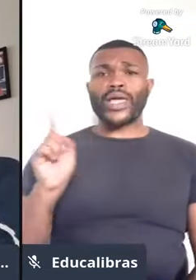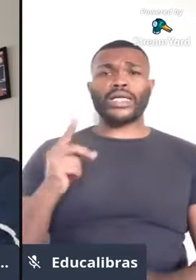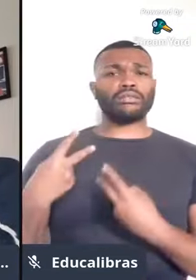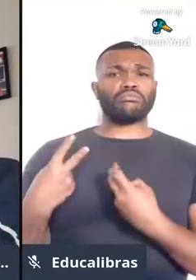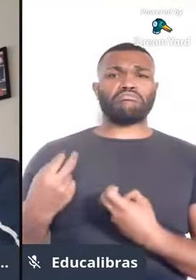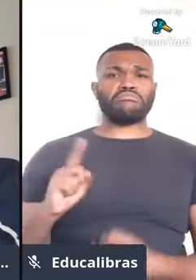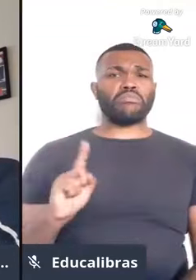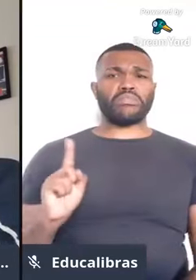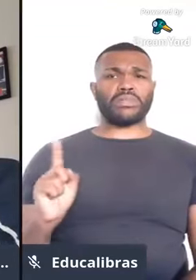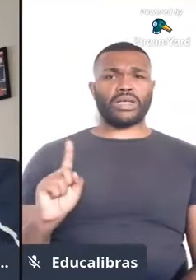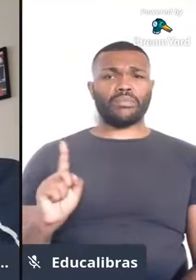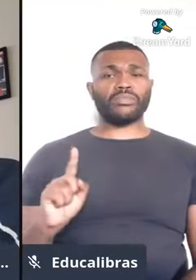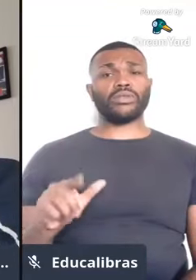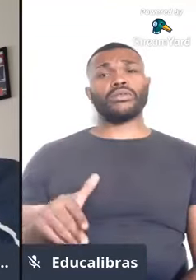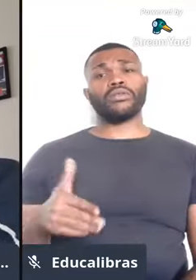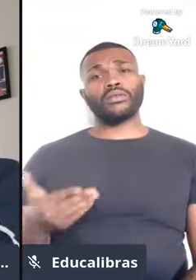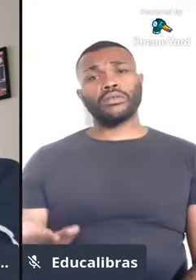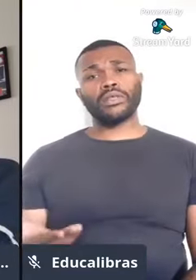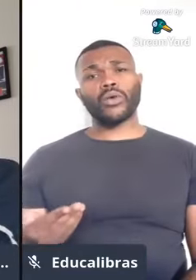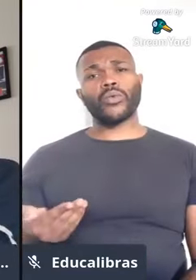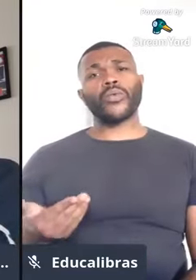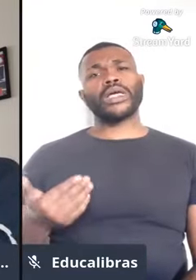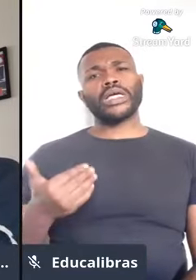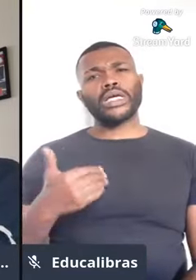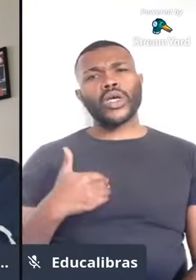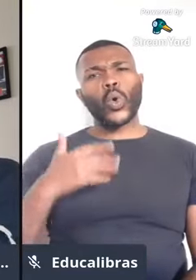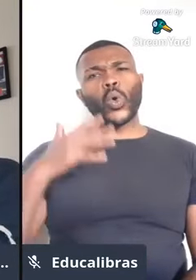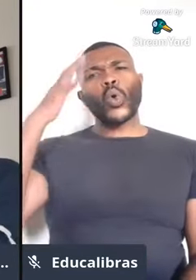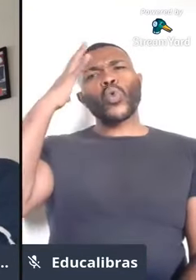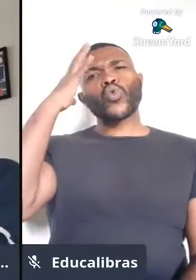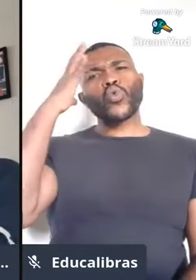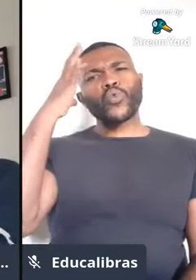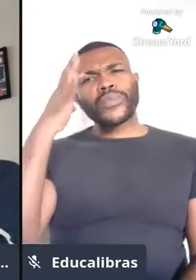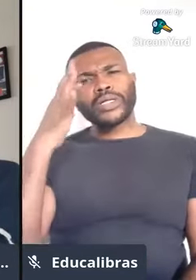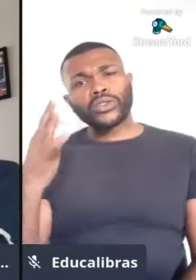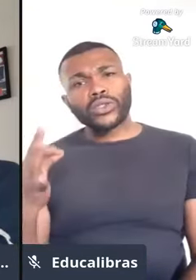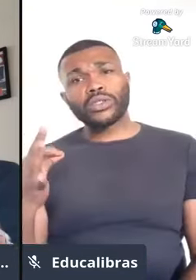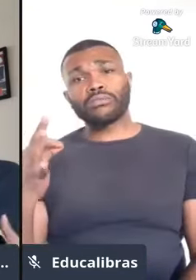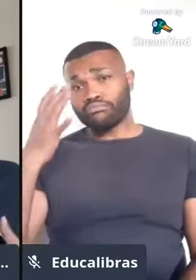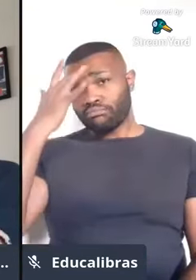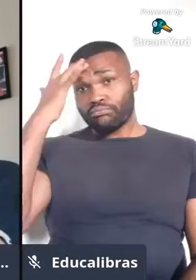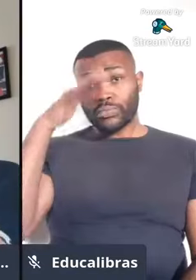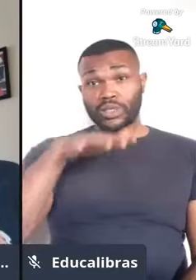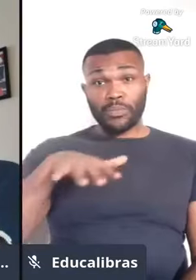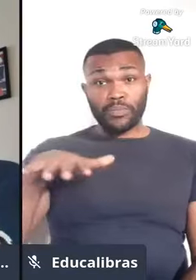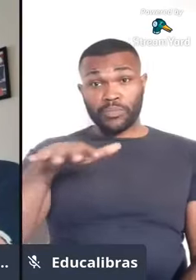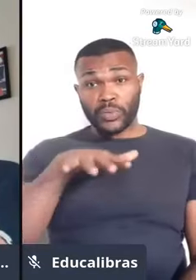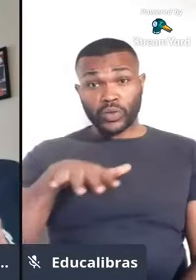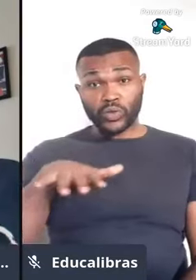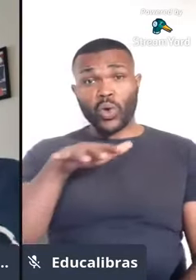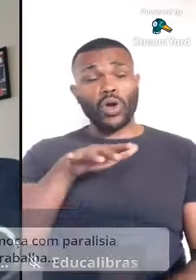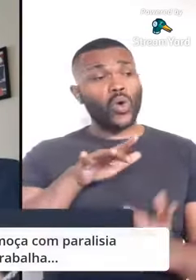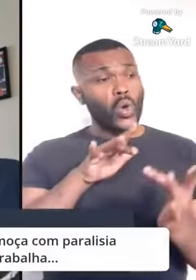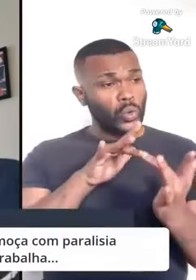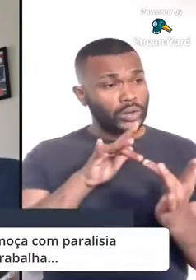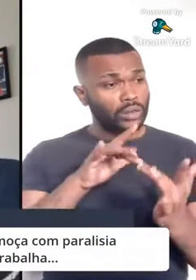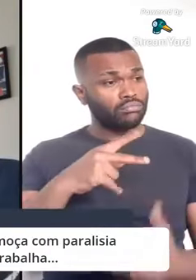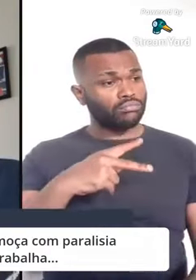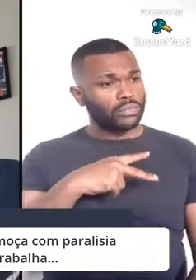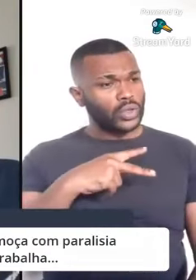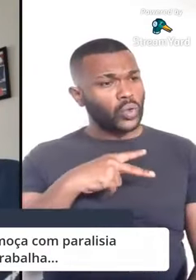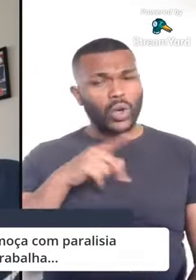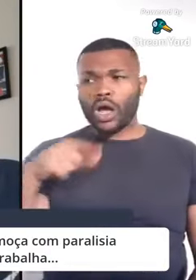aí, eu compreendi isso. Então, as pessoas que tinham a minha relação pessoal, não compreendiam